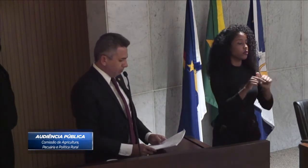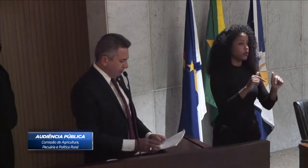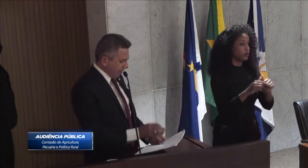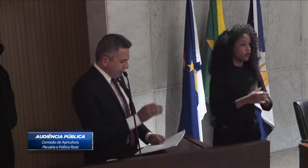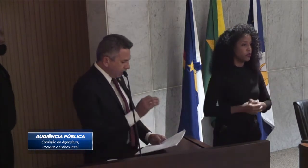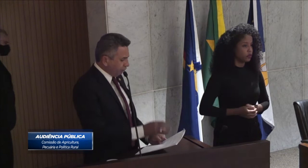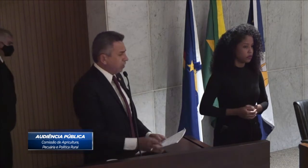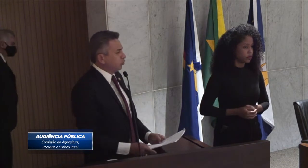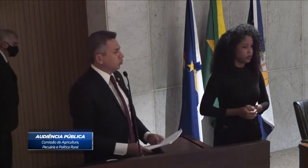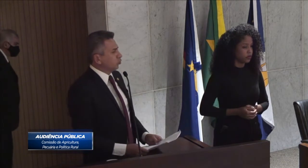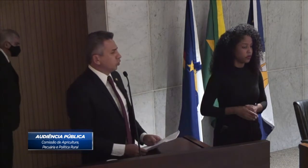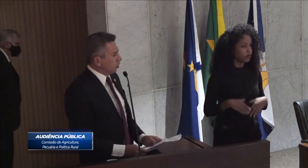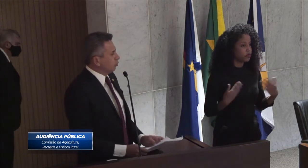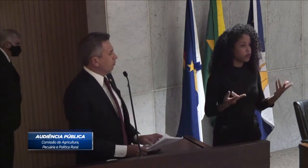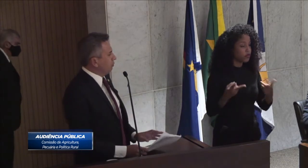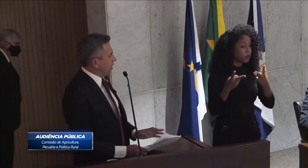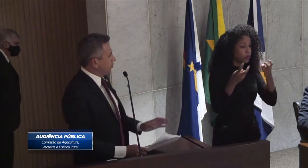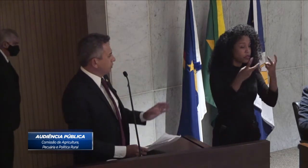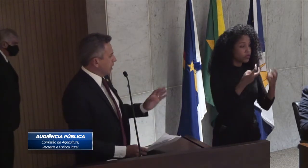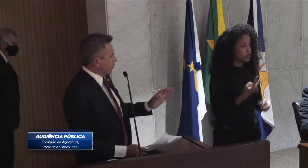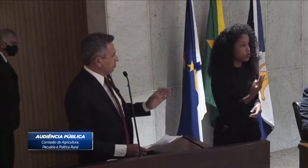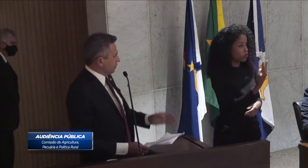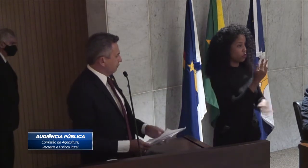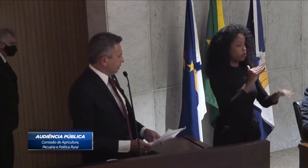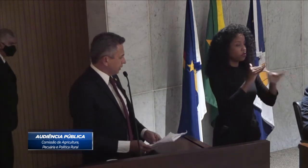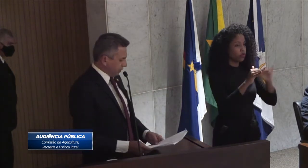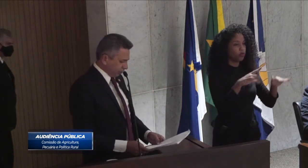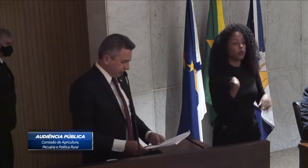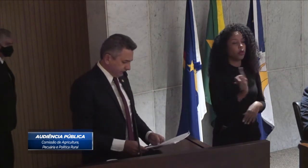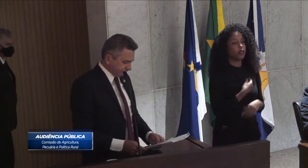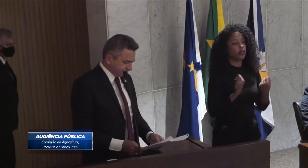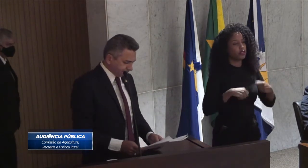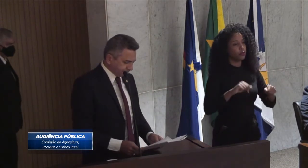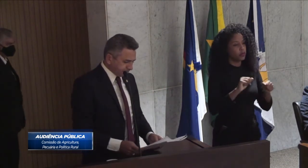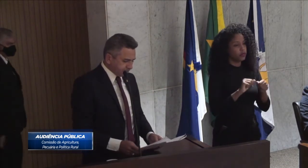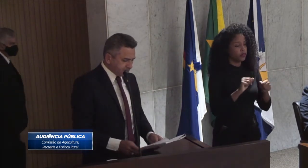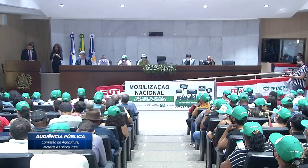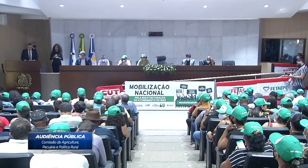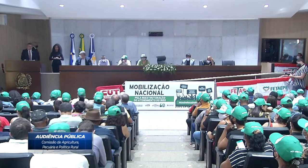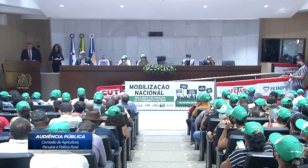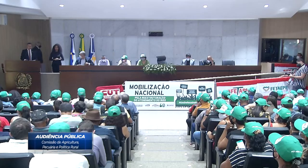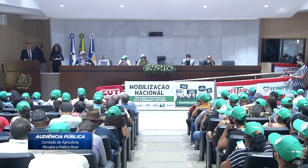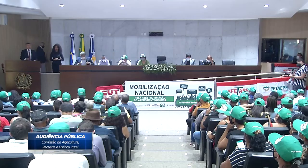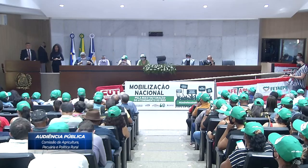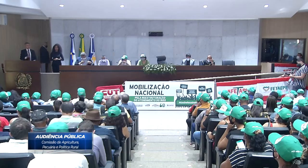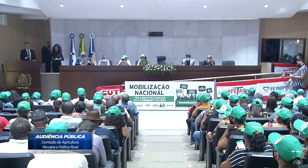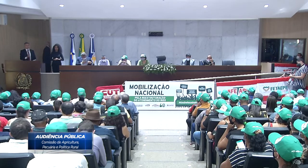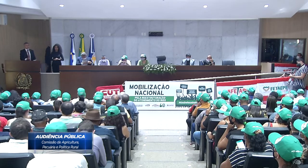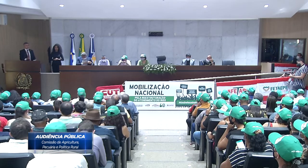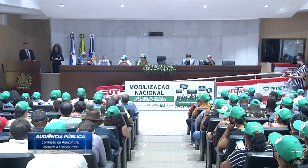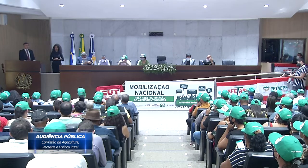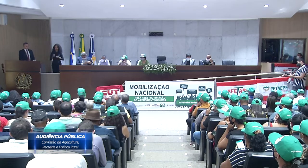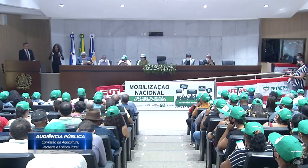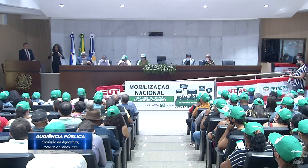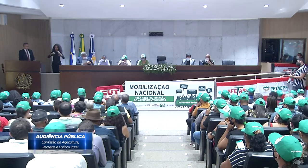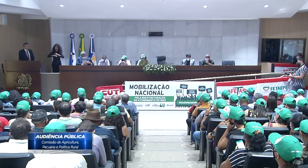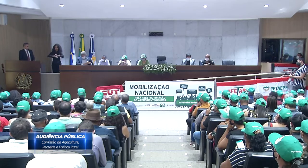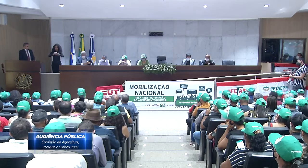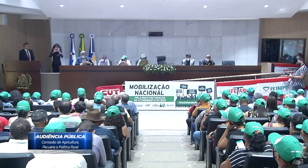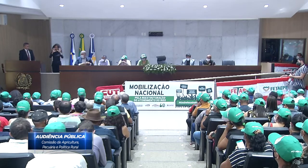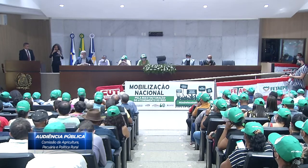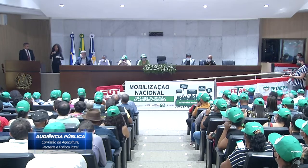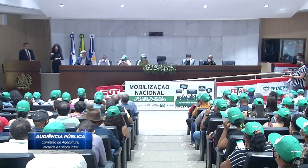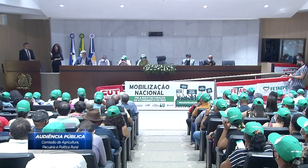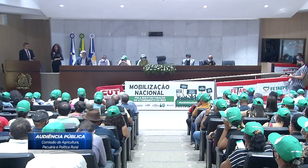trabalhador. E eu vejo dois movimentos que a gente precisa fazer, Isaltino. E tem que estar muito claro para todos